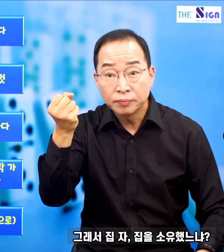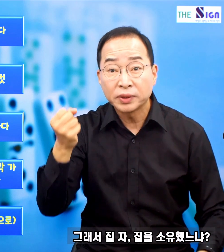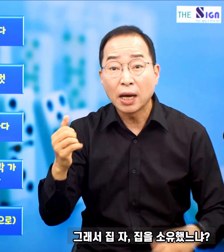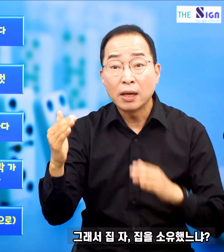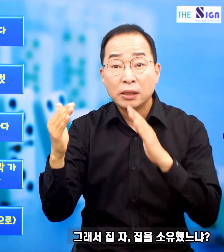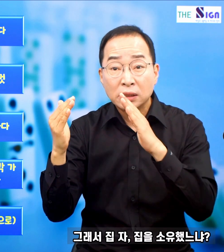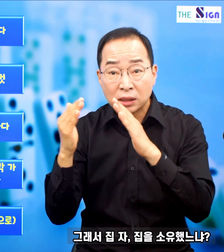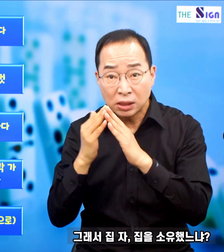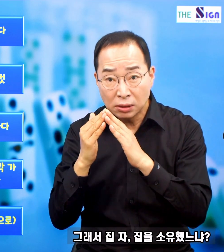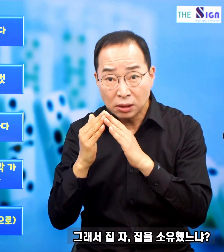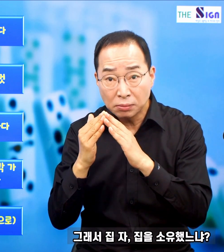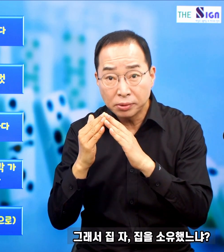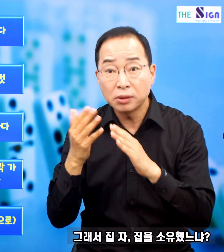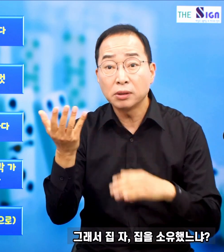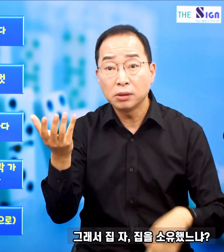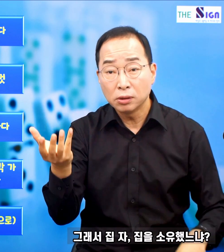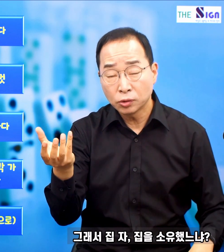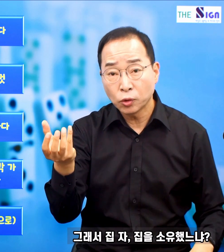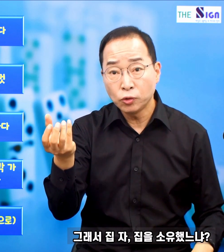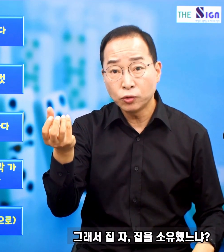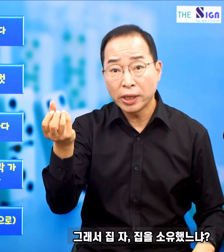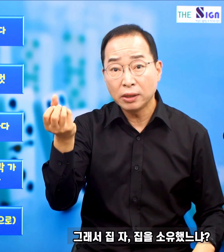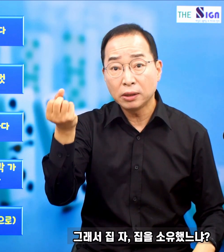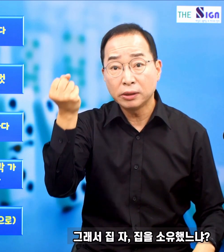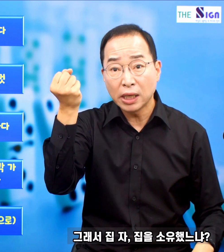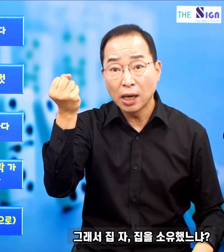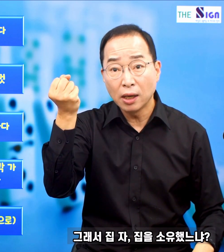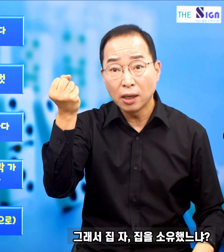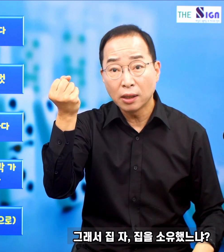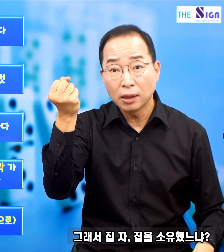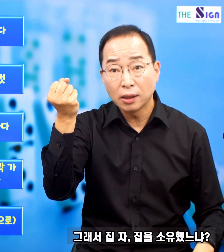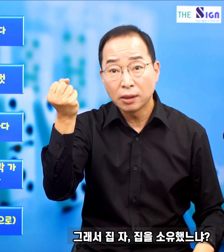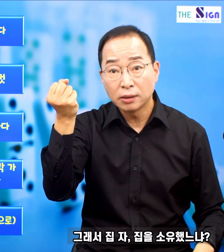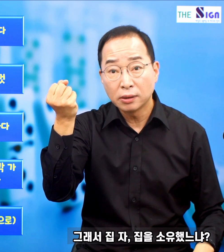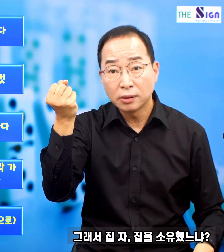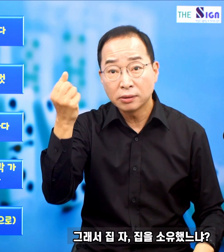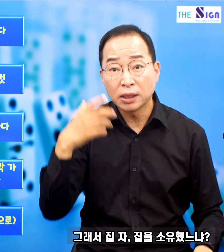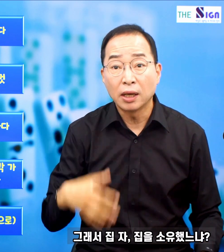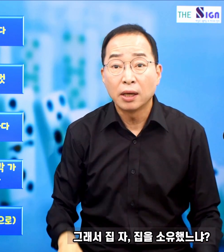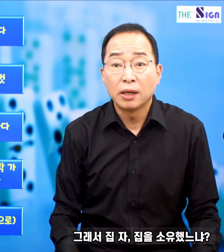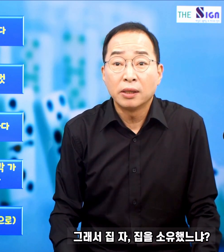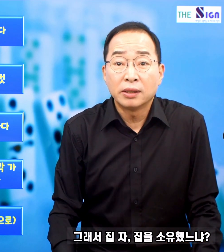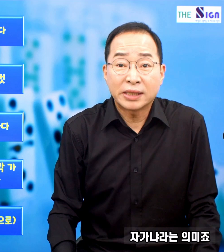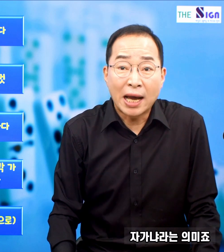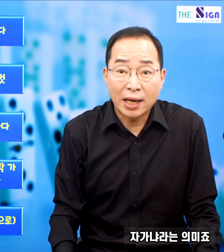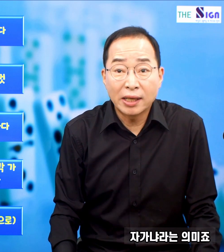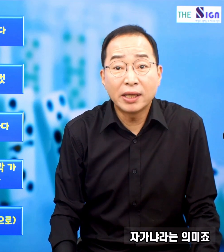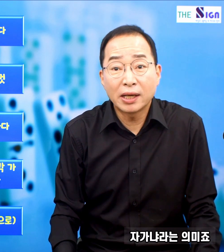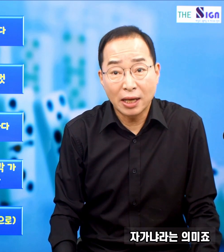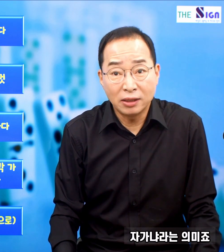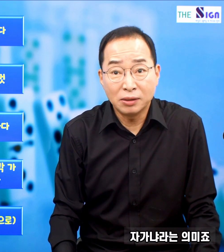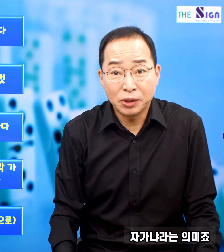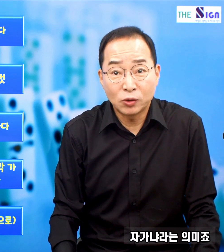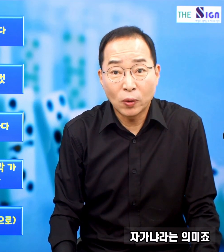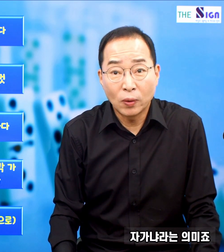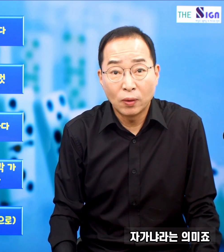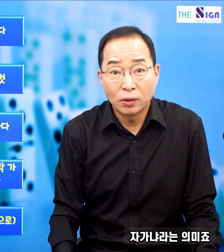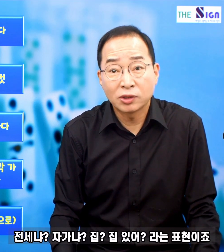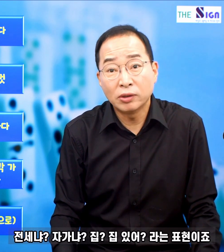자, 집을 소유했느냐? 자, 자가냐라는 의미죠.